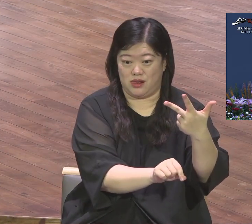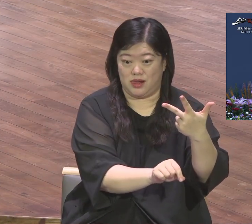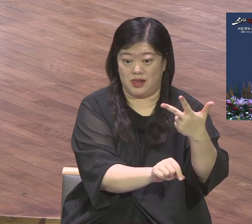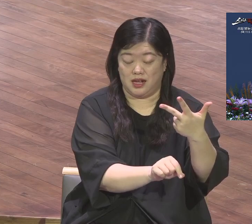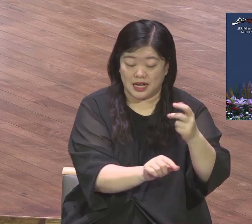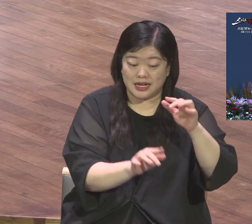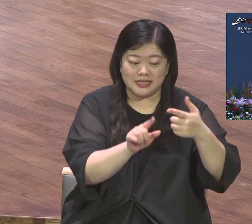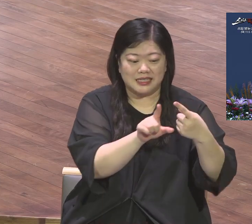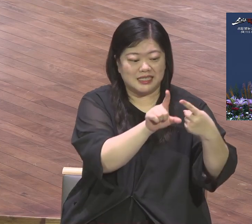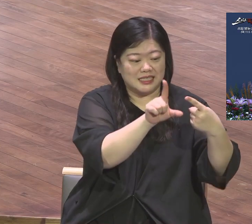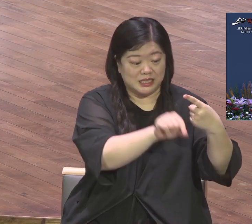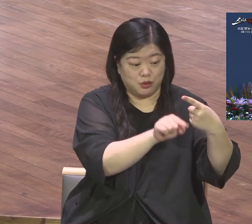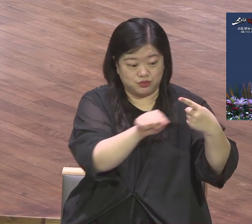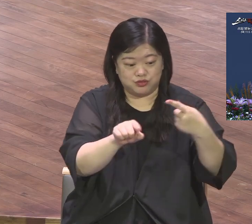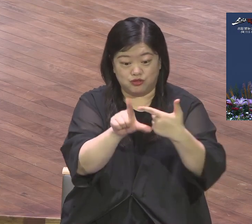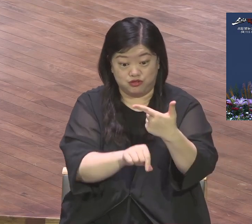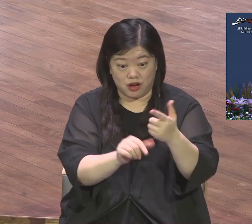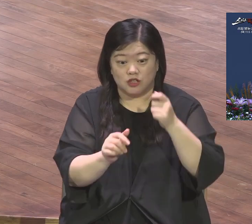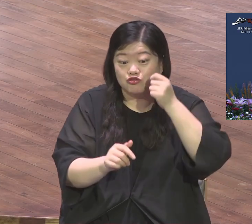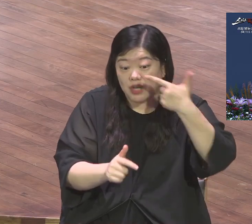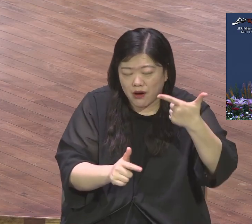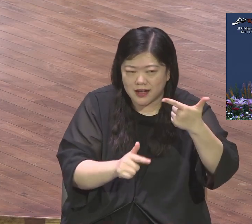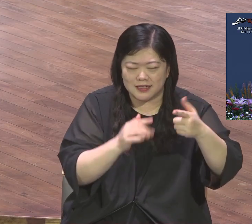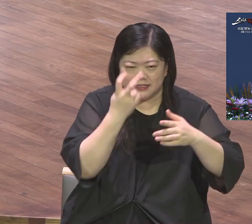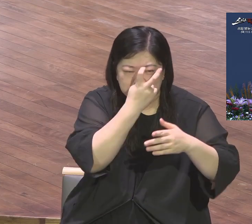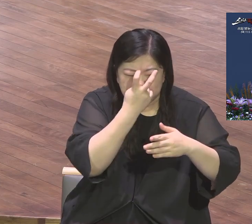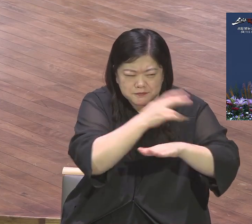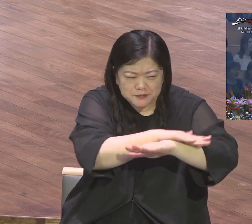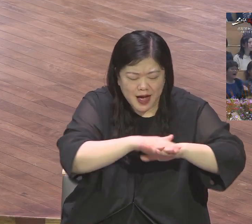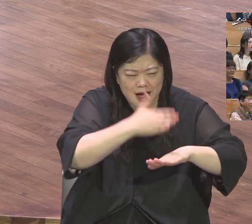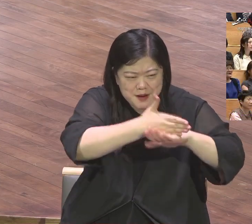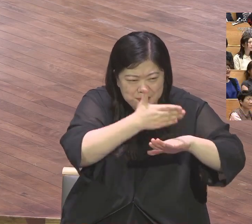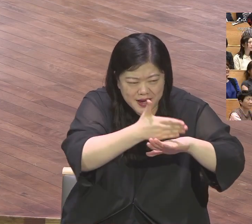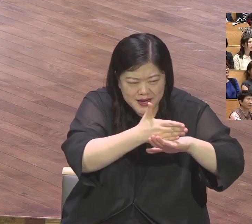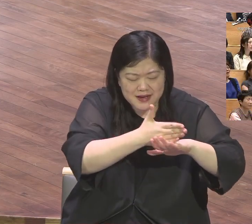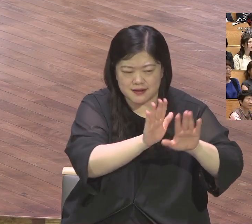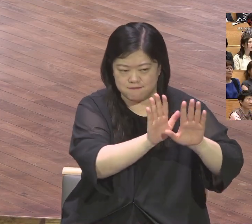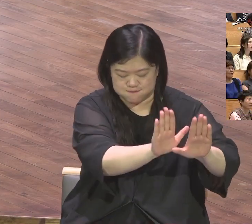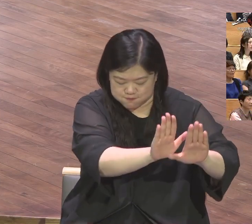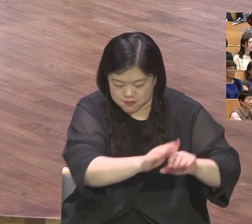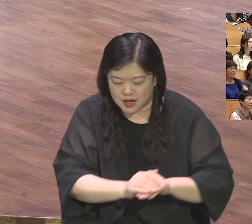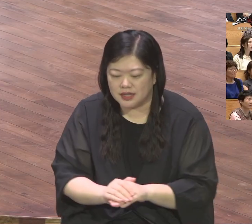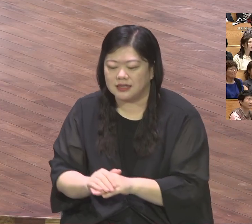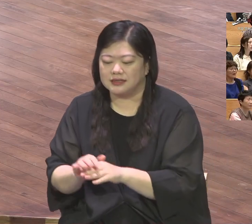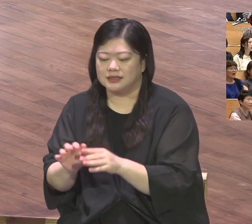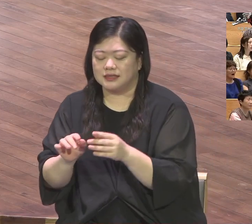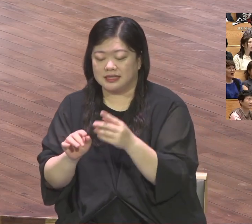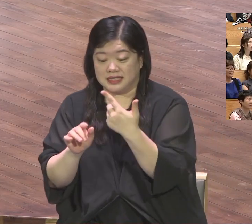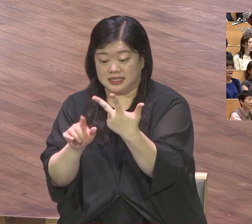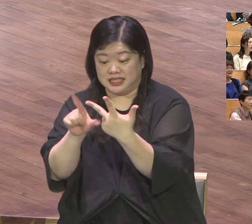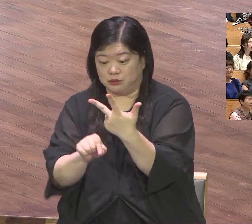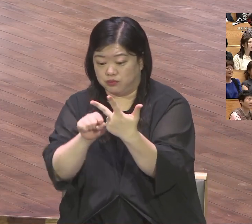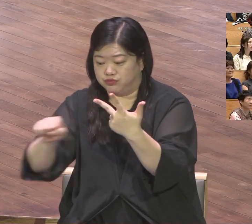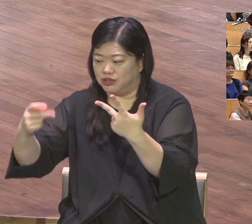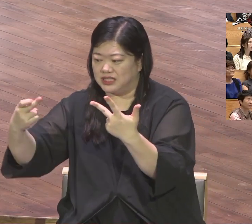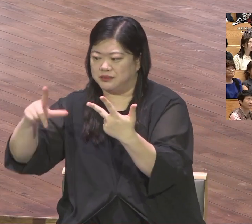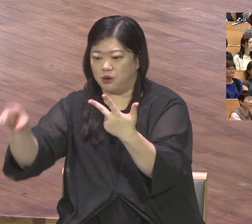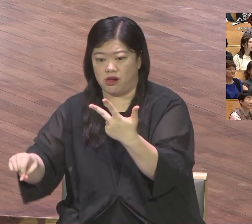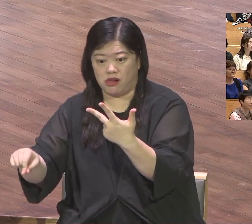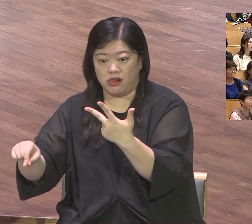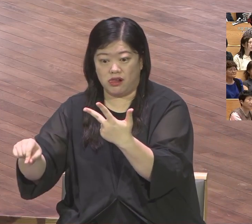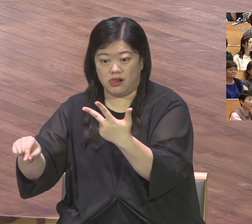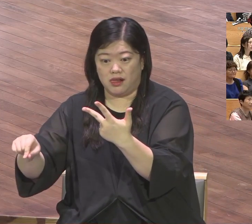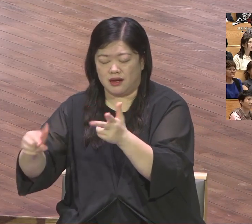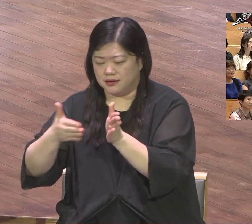상반기처럼 아니 더 하나님이 축복하여 주옵소서. 더 사용하여 주옵소서. 이